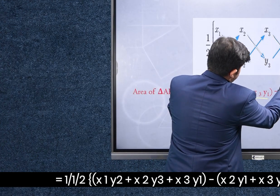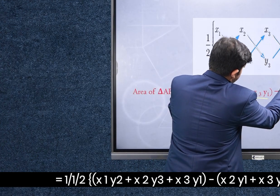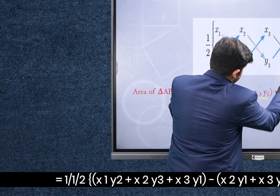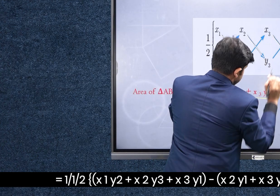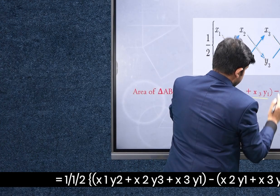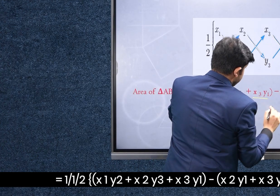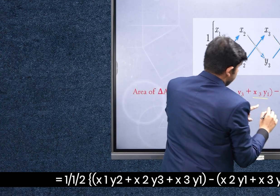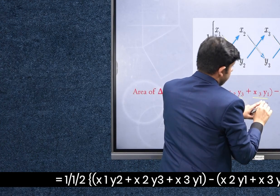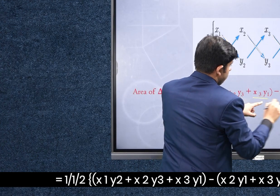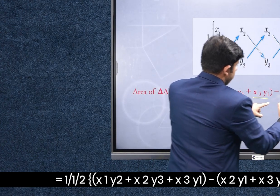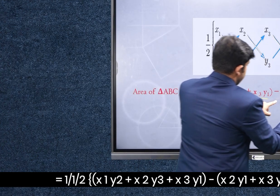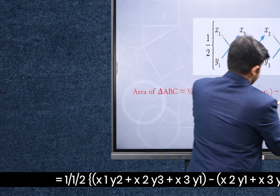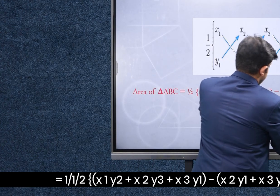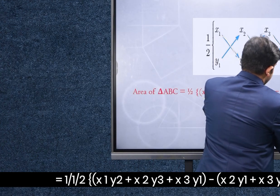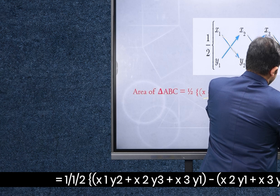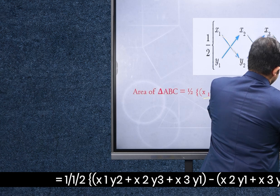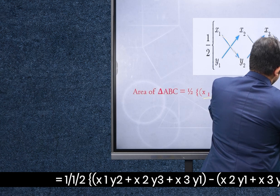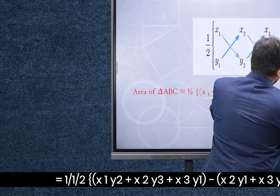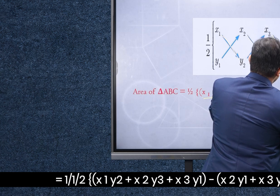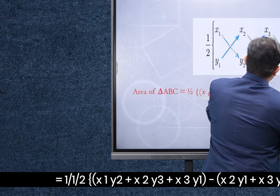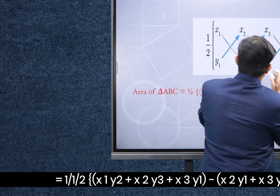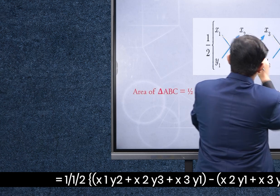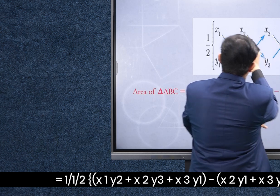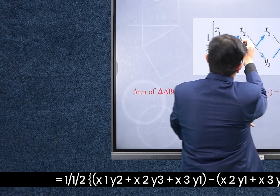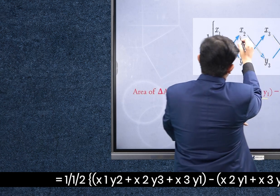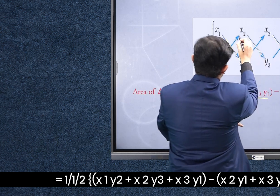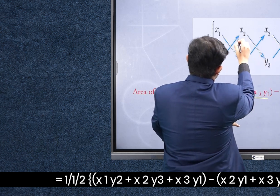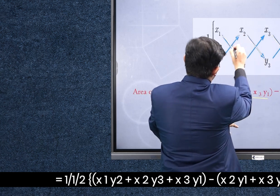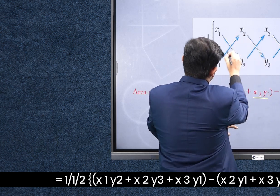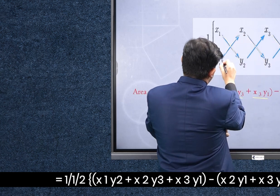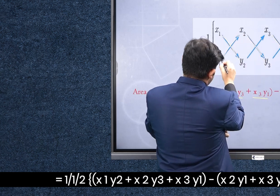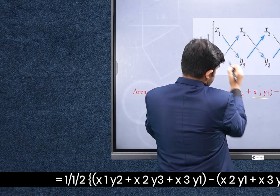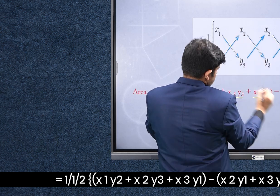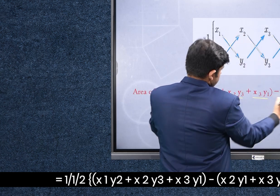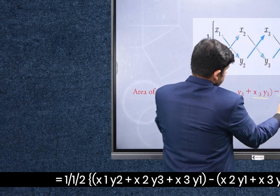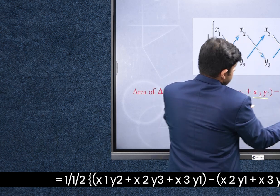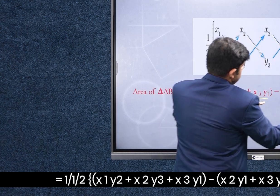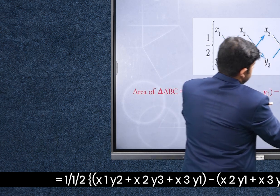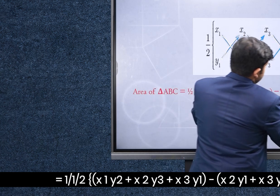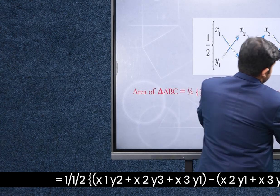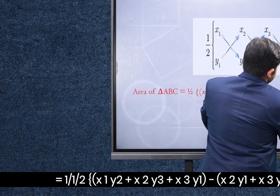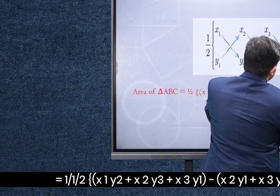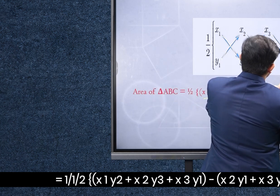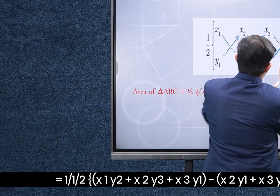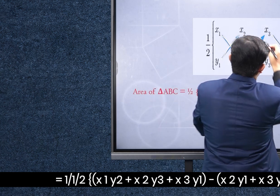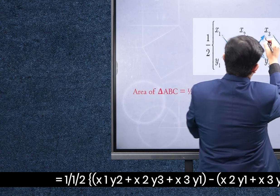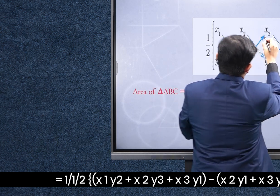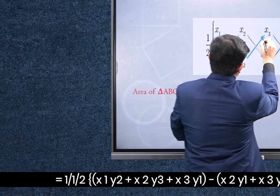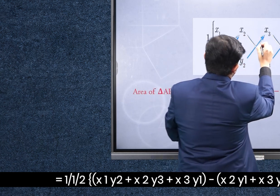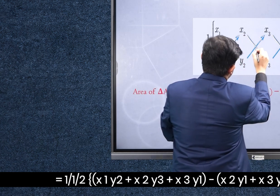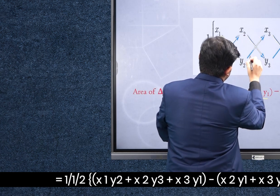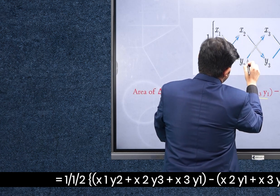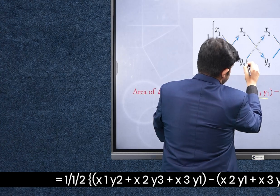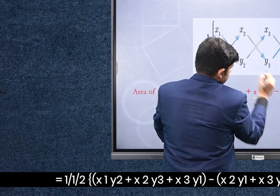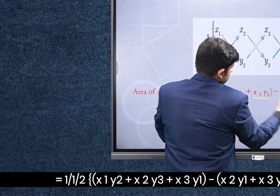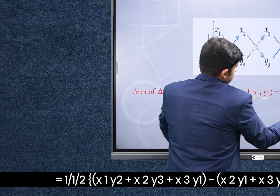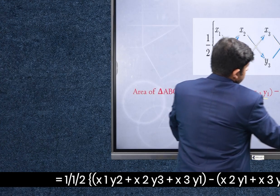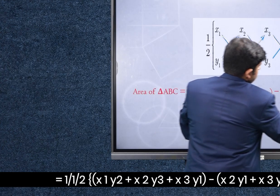प्लस x3 y1 ऑफ माइनस x2 y1 प्लस x3 y2 प्लस x1 y3